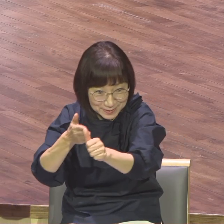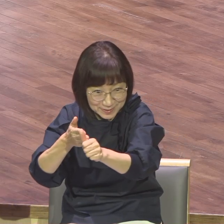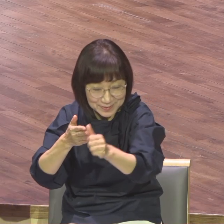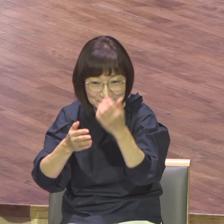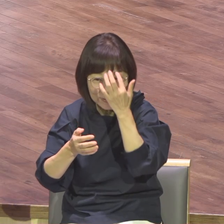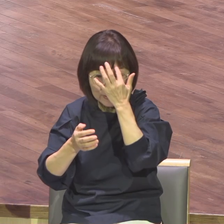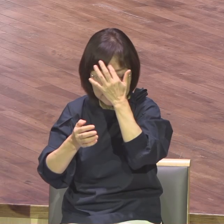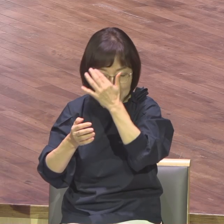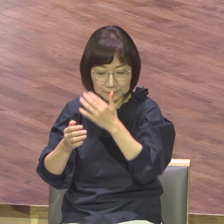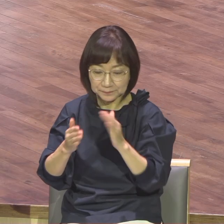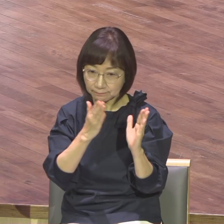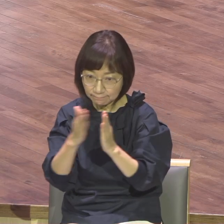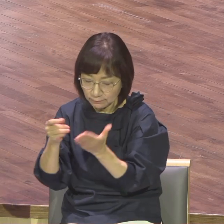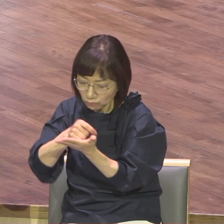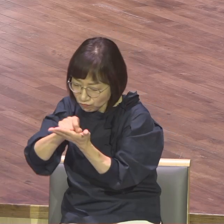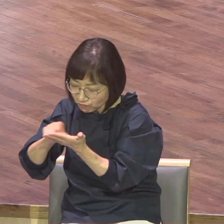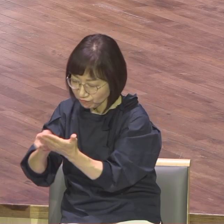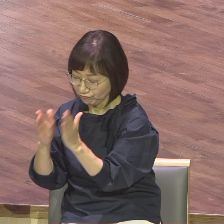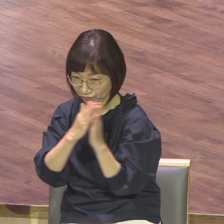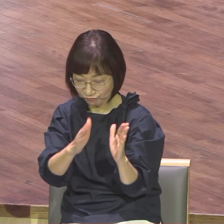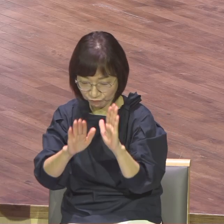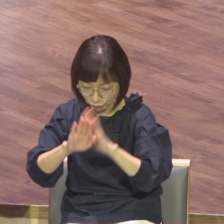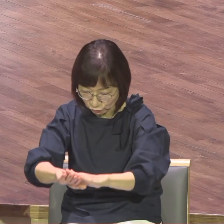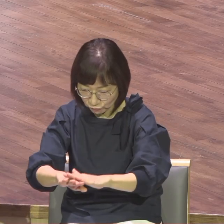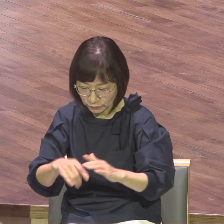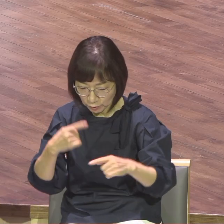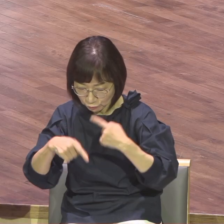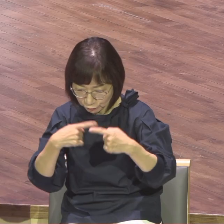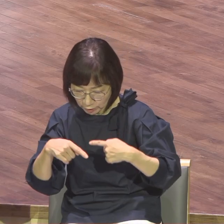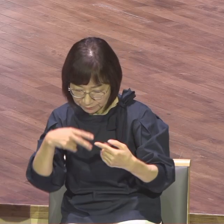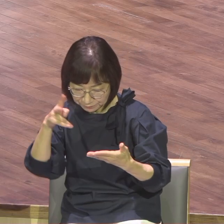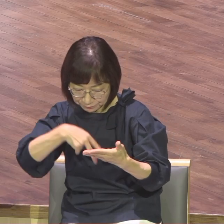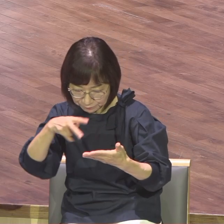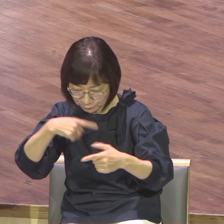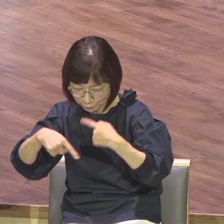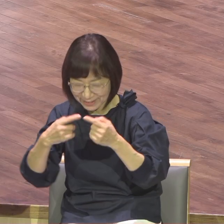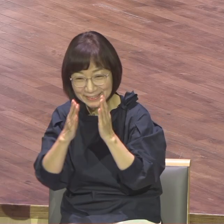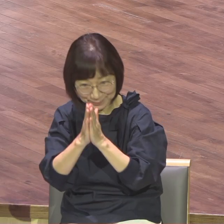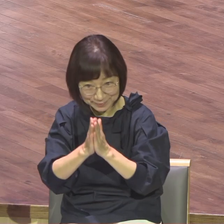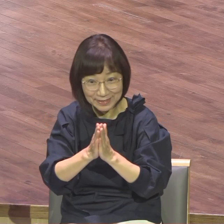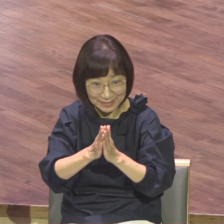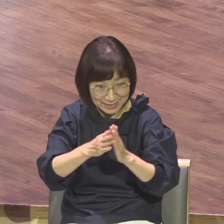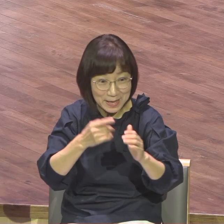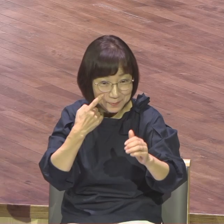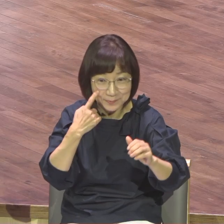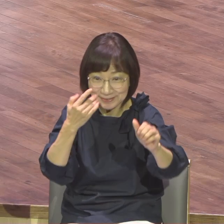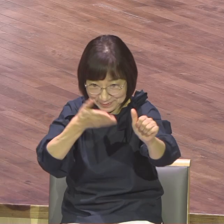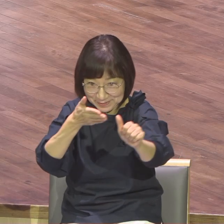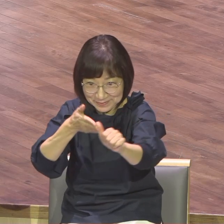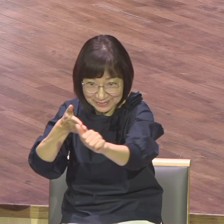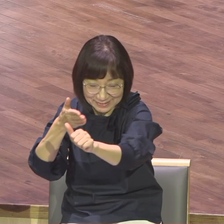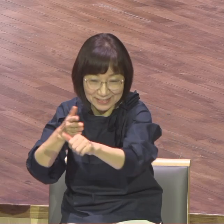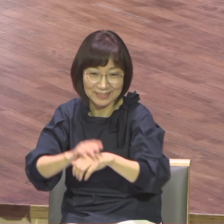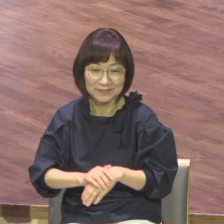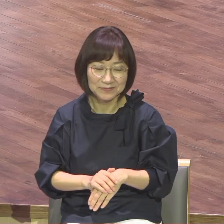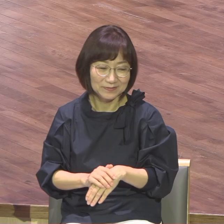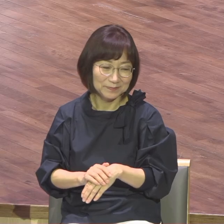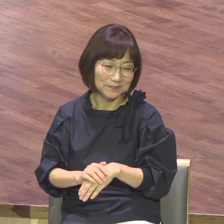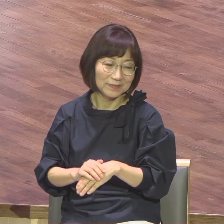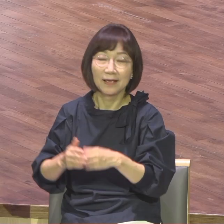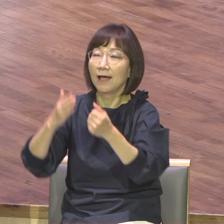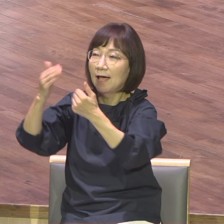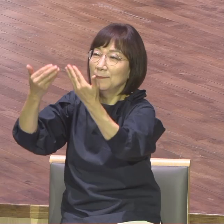노트 보면서 영계 모든 성도들 하나님이 주시는 보좌의 축복을 24시 누리면서 237